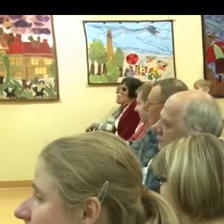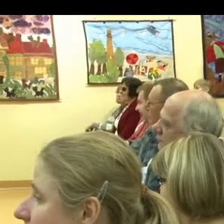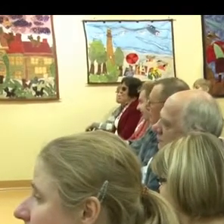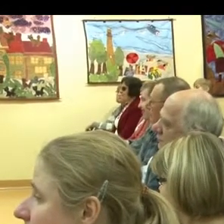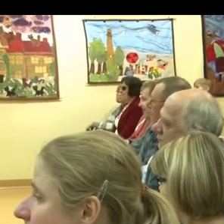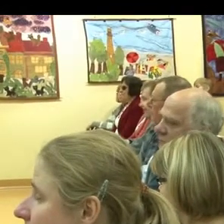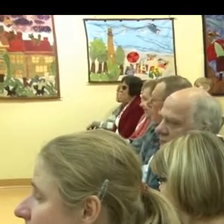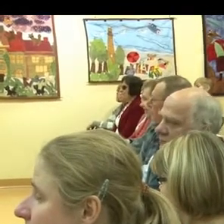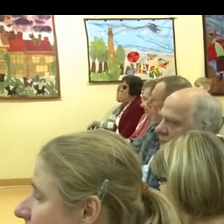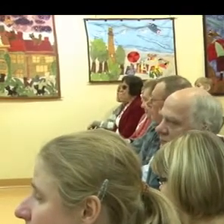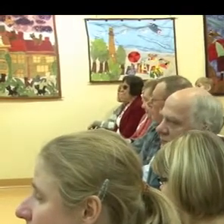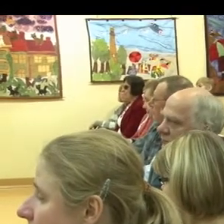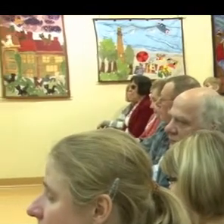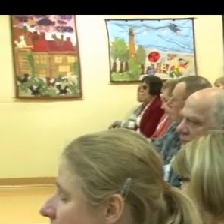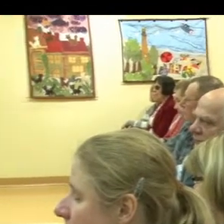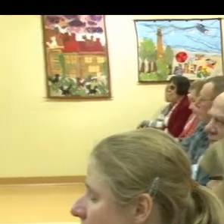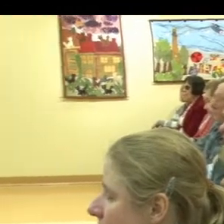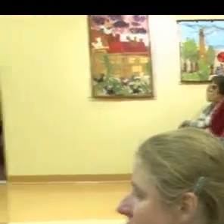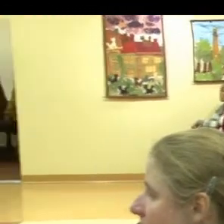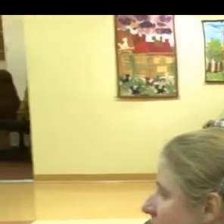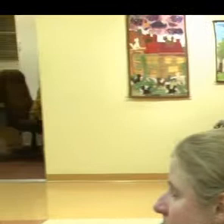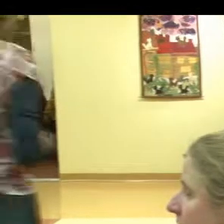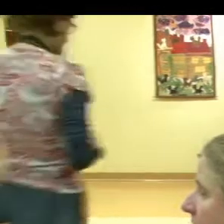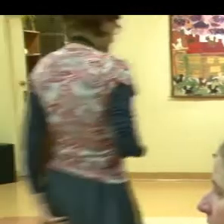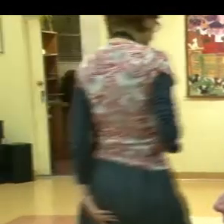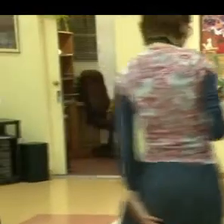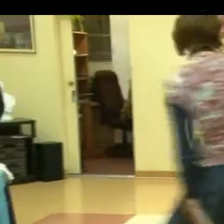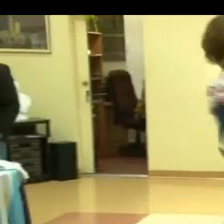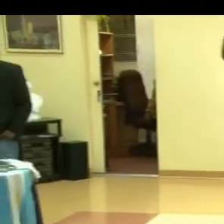się audiodeskrypcją. Natomiast teraz tak